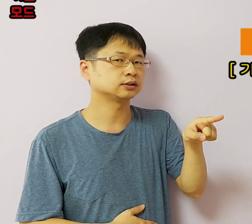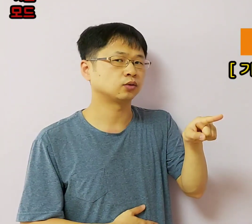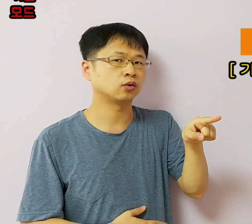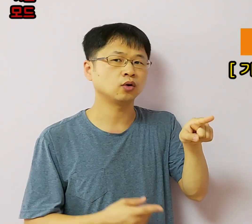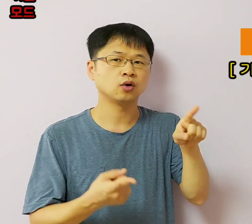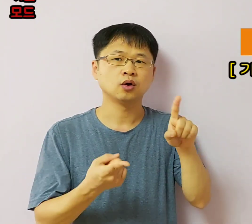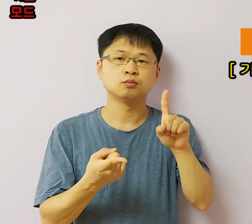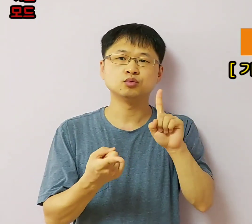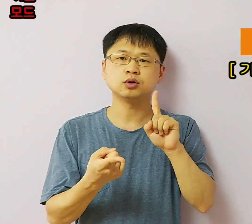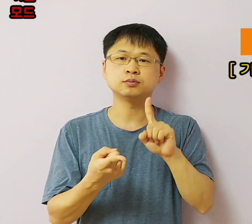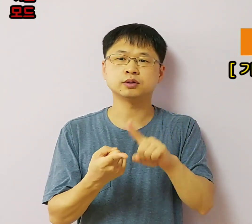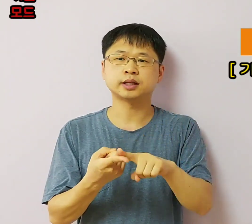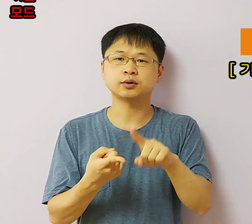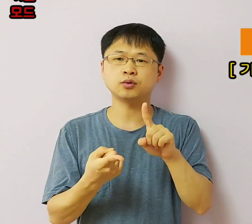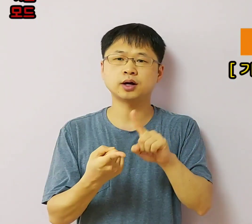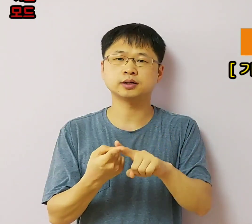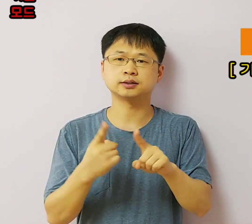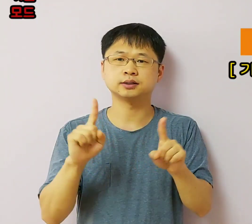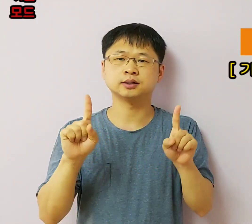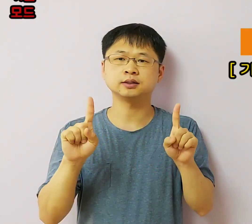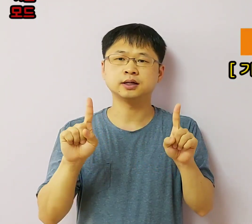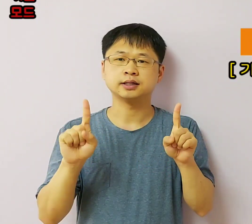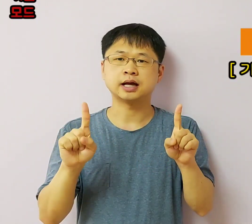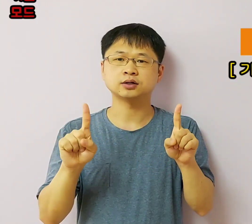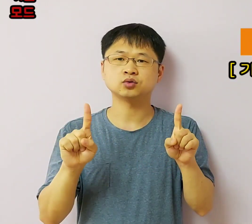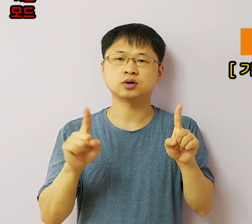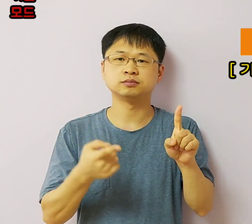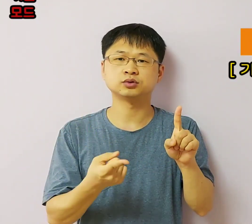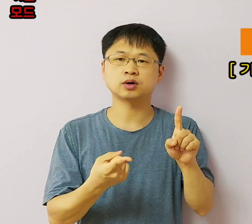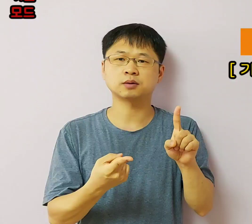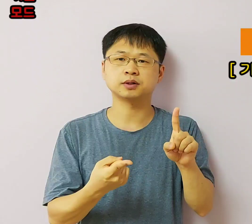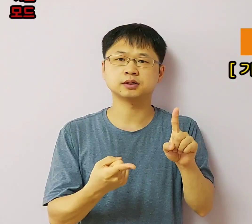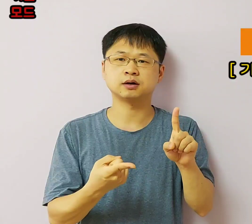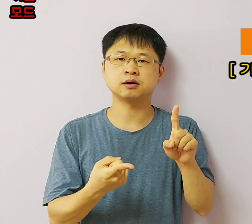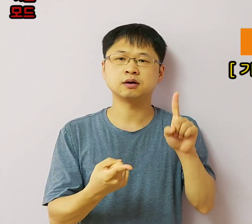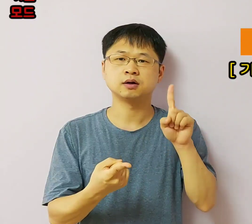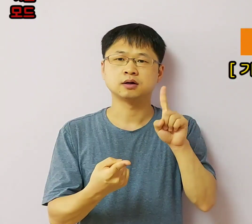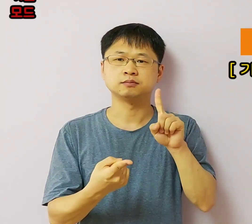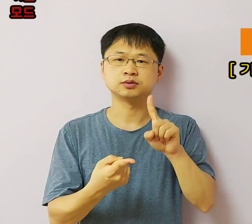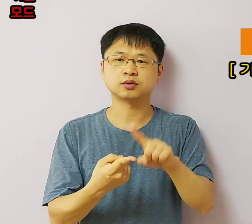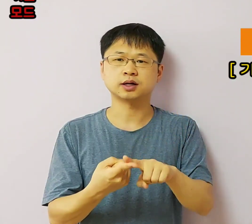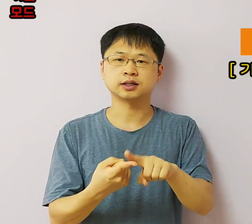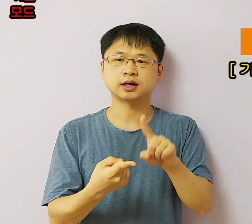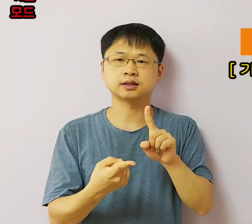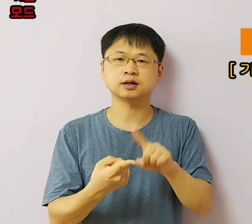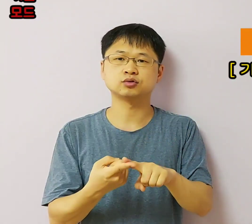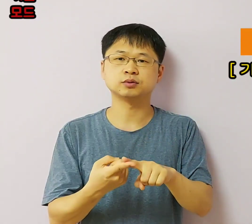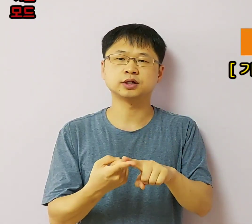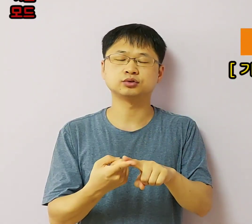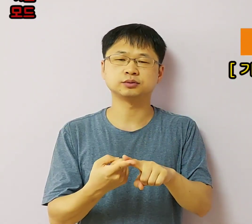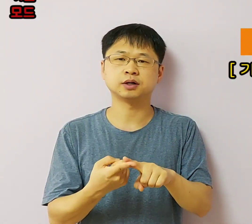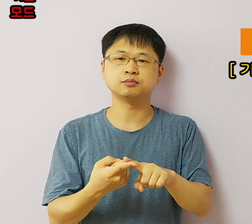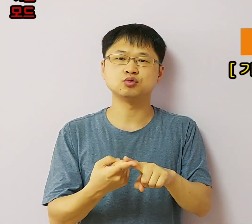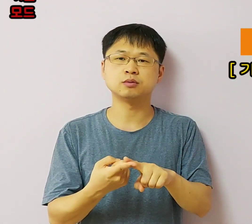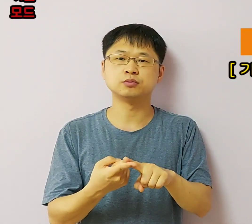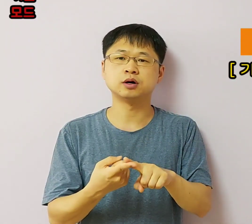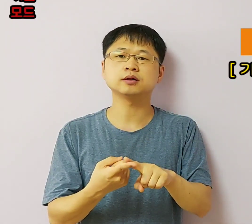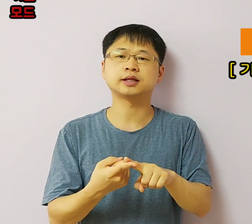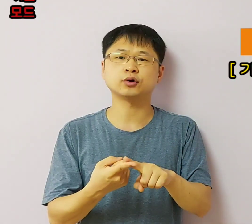하시고 무엇대로 하는 것은 양손 검지손가락 펴서 손가락에 탁탁 두 번 대주시면 무엇